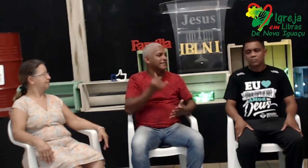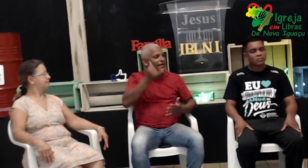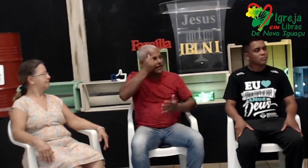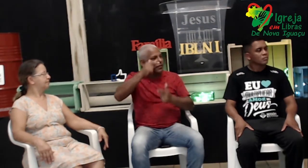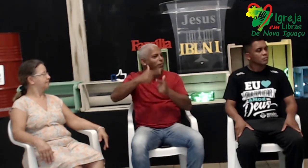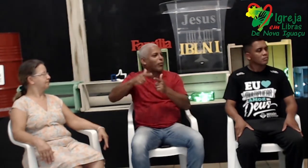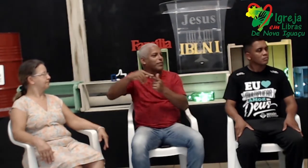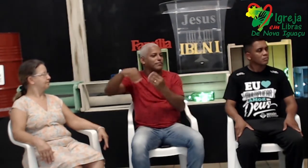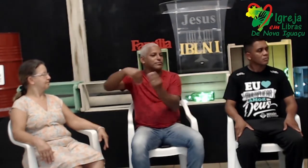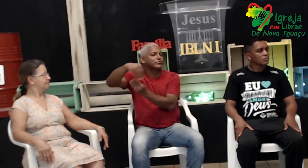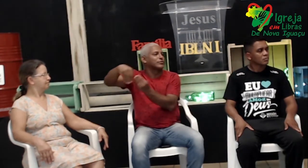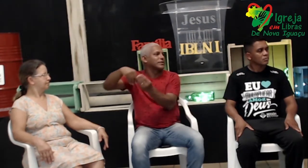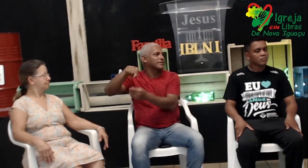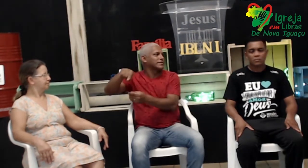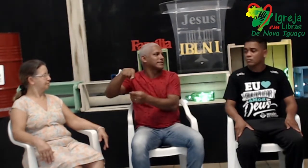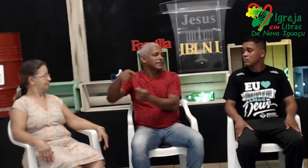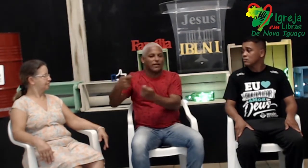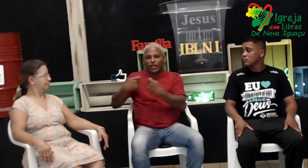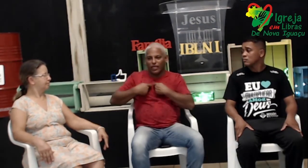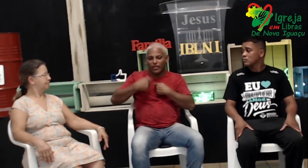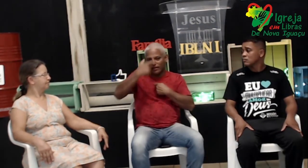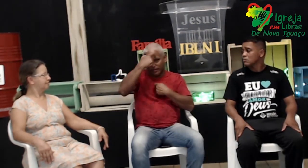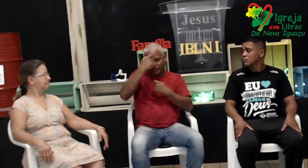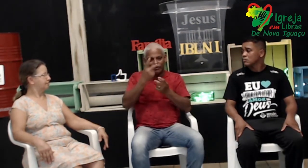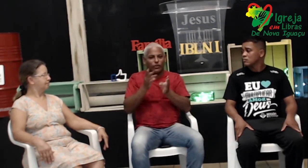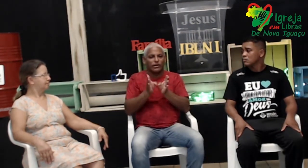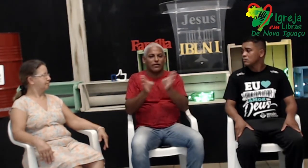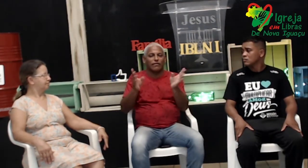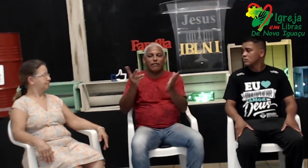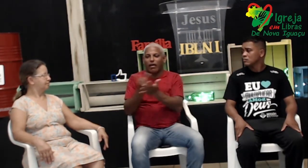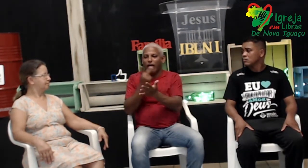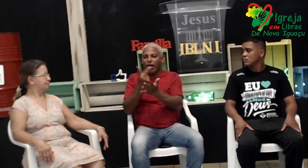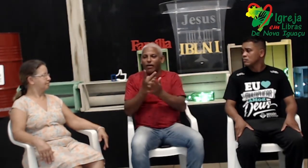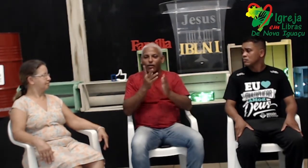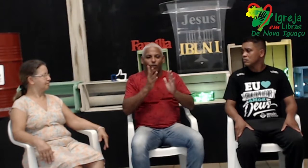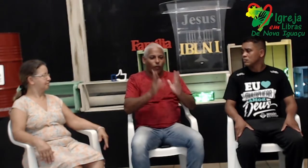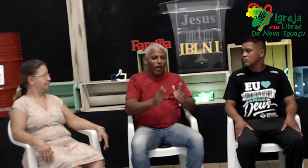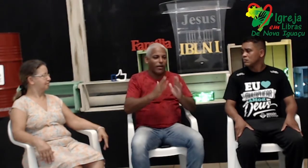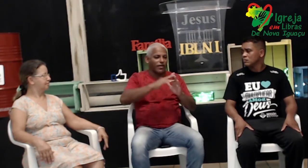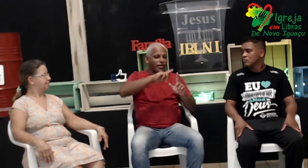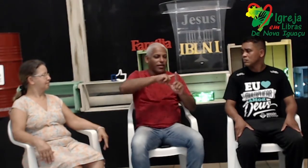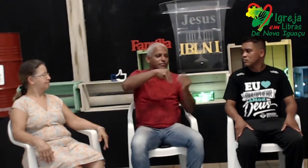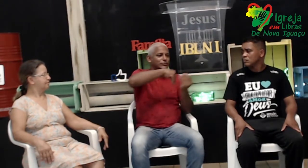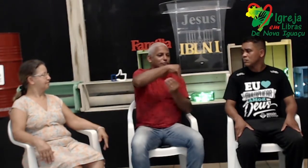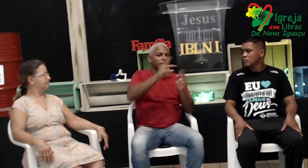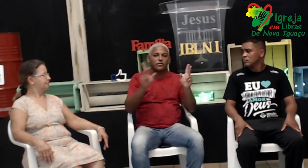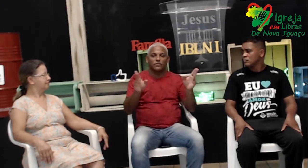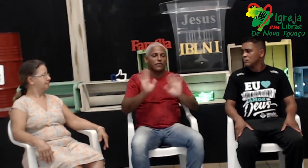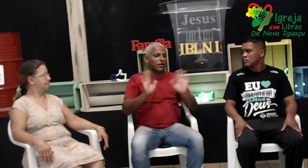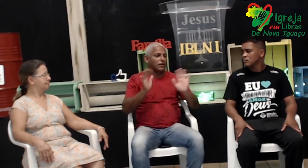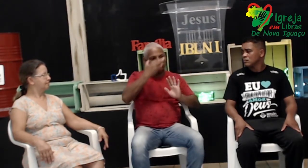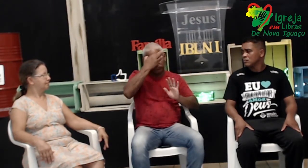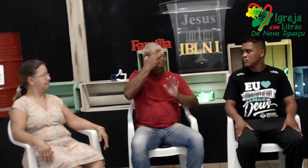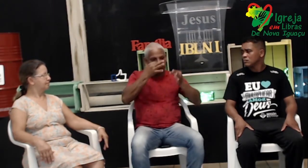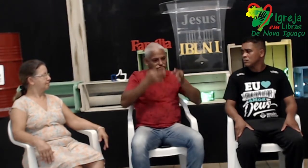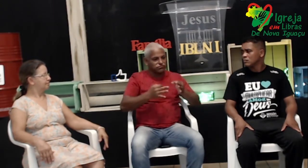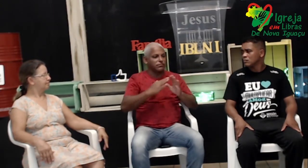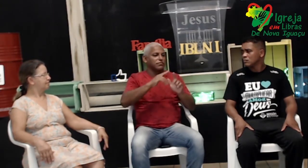Deus. E aí vai nos ajudar a evitar os problemas, evitar o mundo. A gente tem que ter